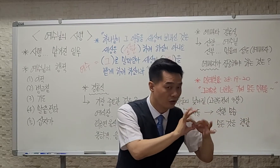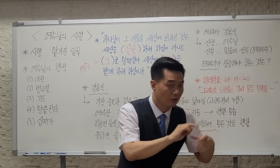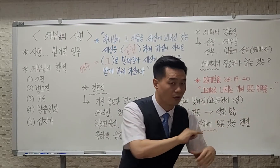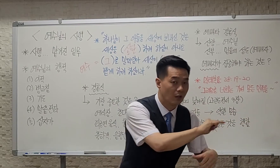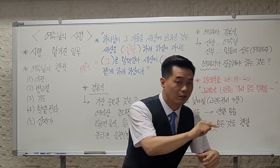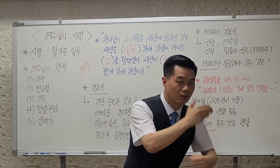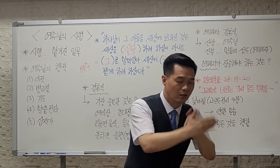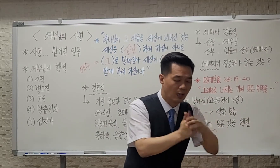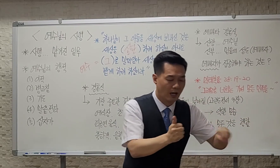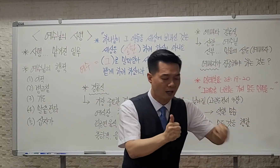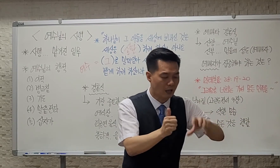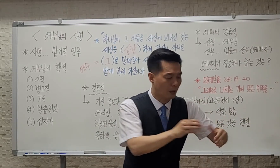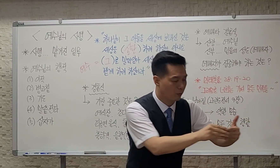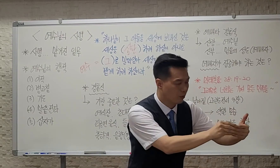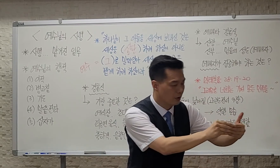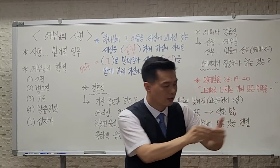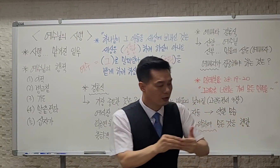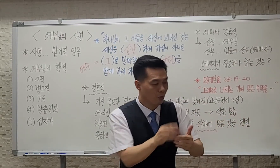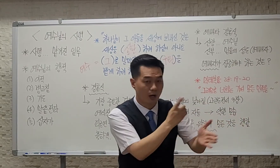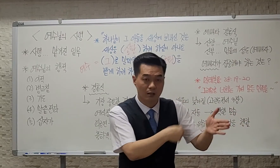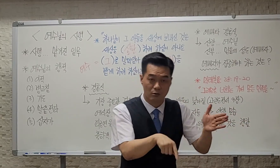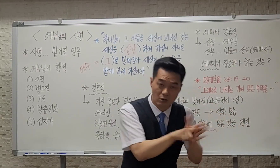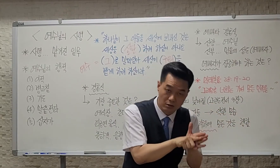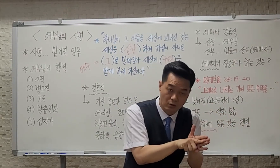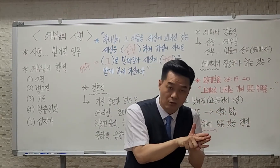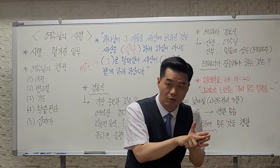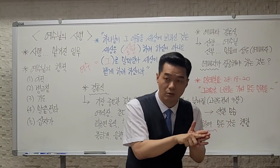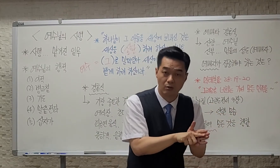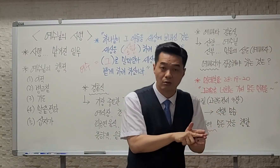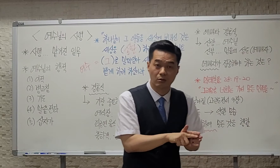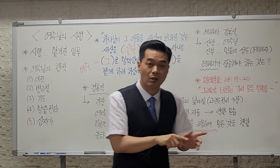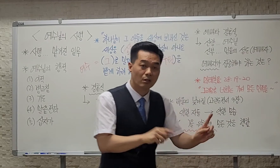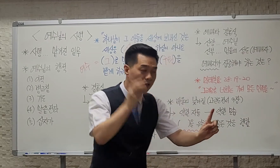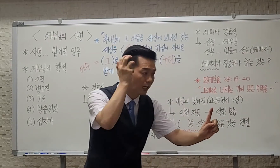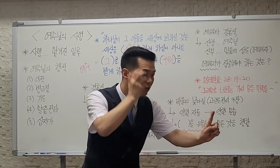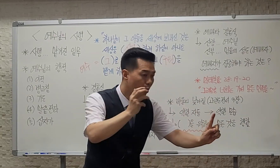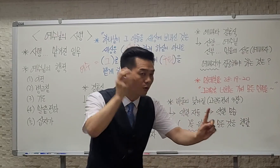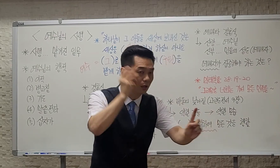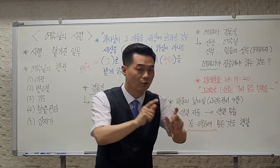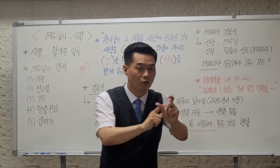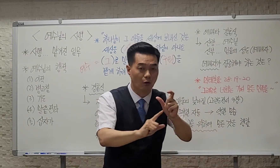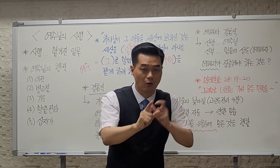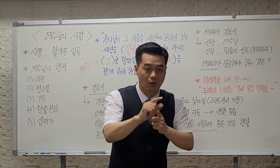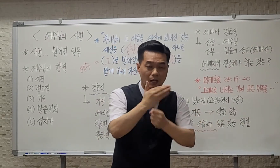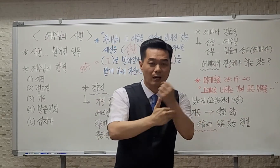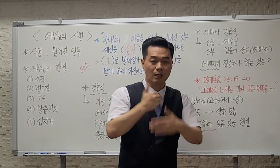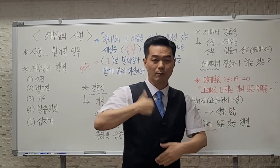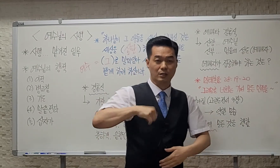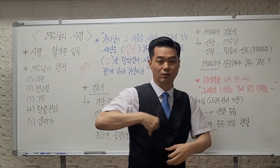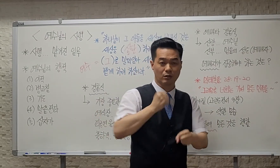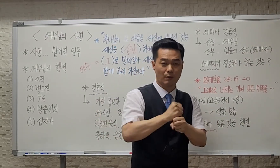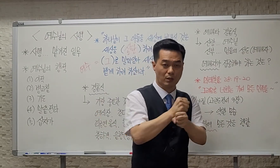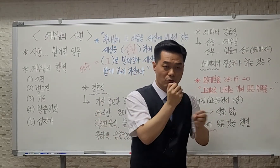형성해서 그들을 하나님 앞으로 인도하기 위해서, 그 한 영혼이라도 더 하나님의 자녀 삼기